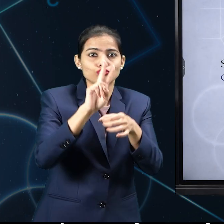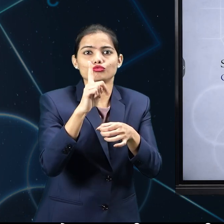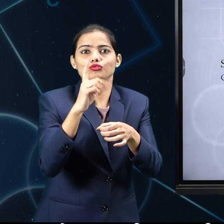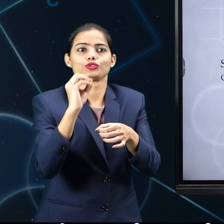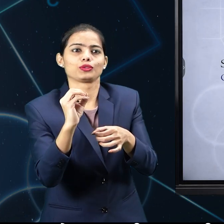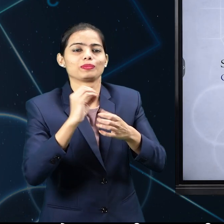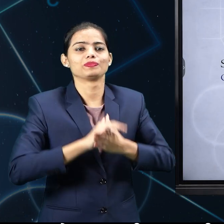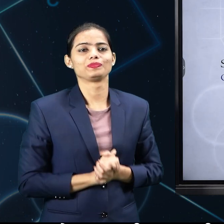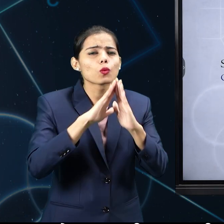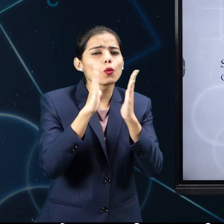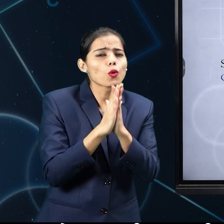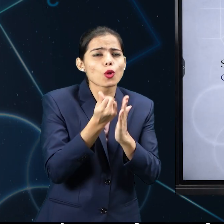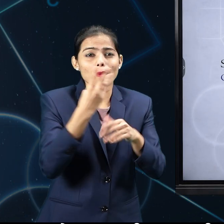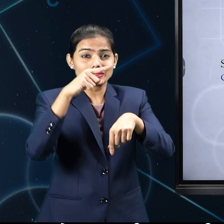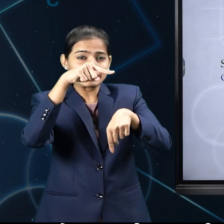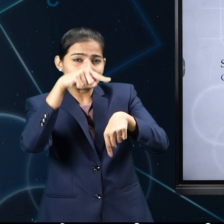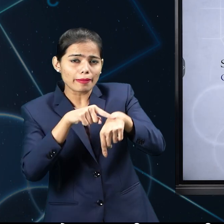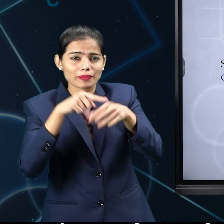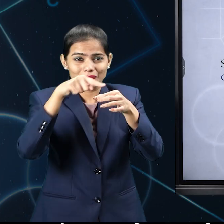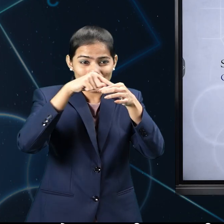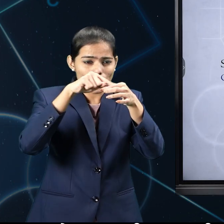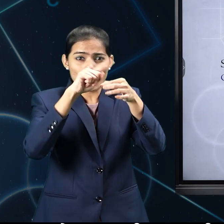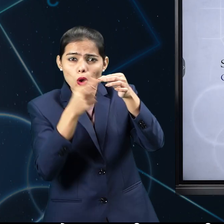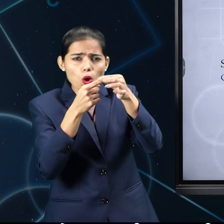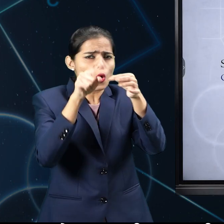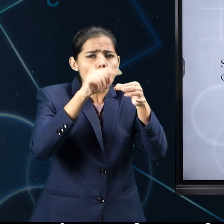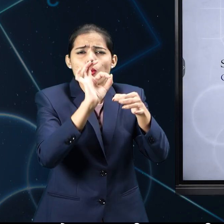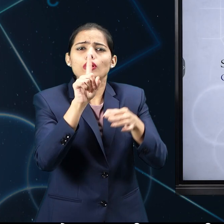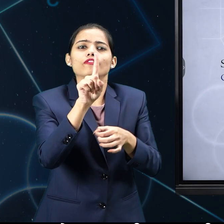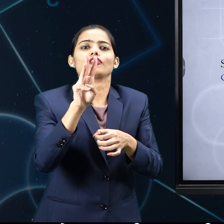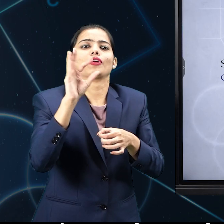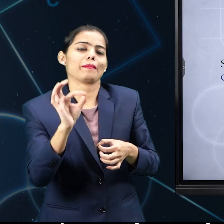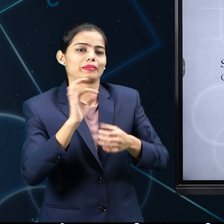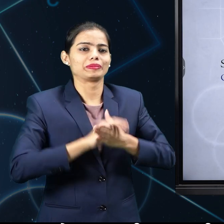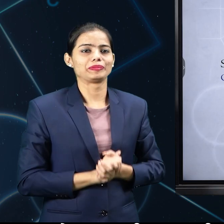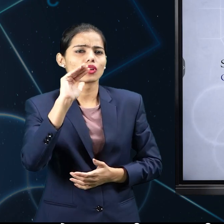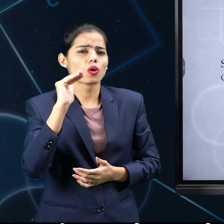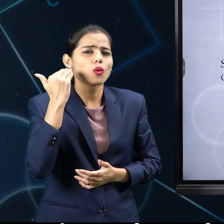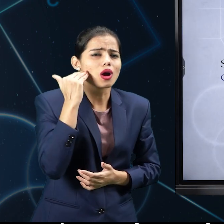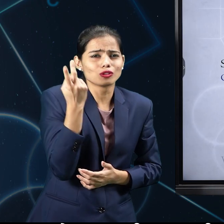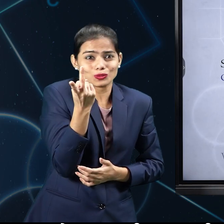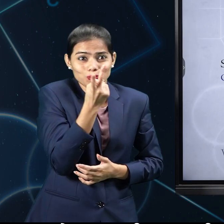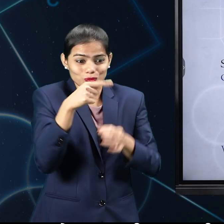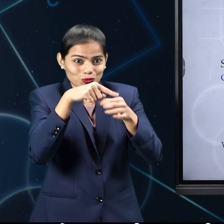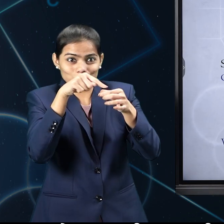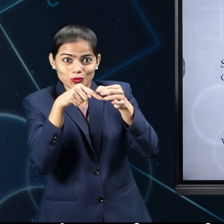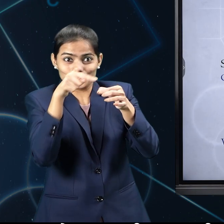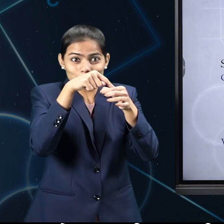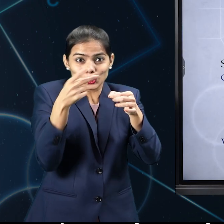जेव्हा 2 नाणी उचलली जातात तेव्हा नमुना अवकाश हा HH, HT, TH, TT असे